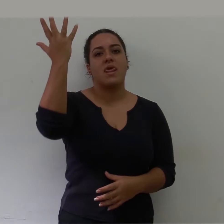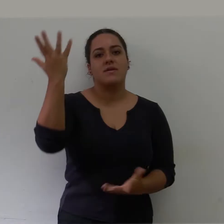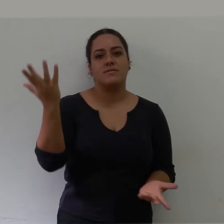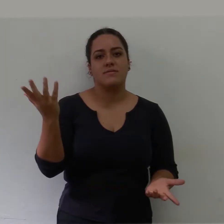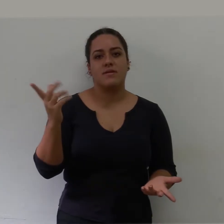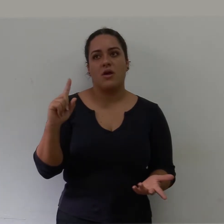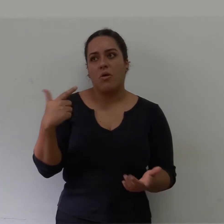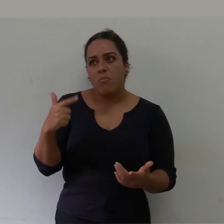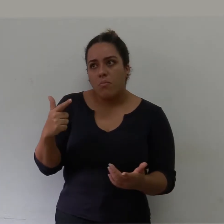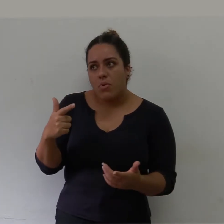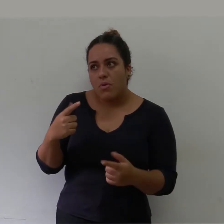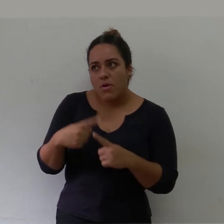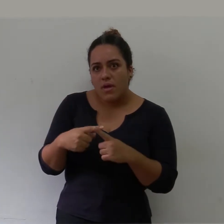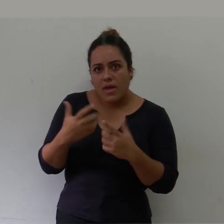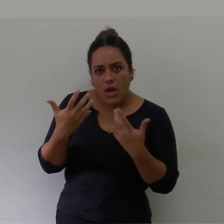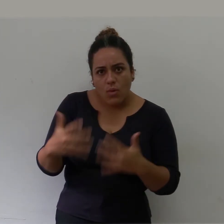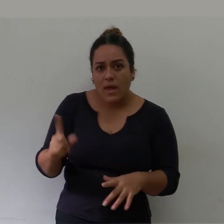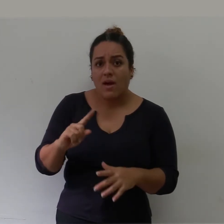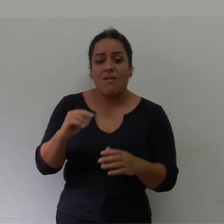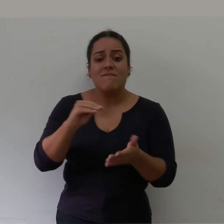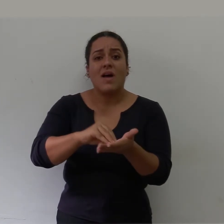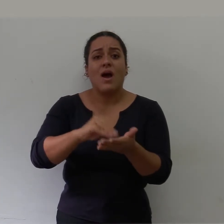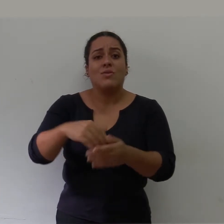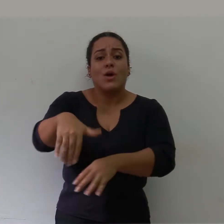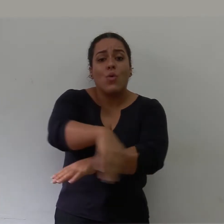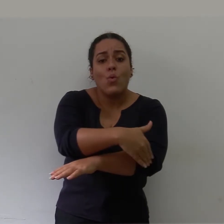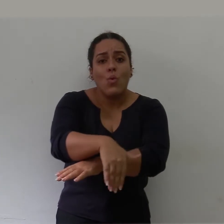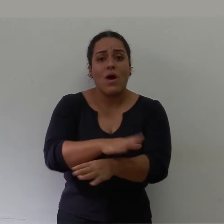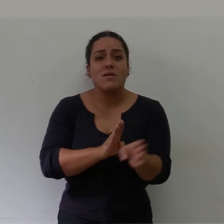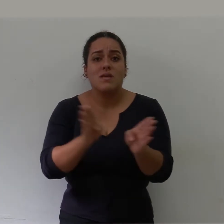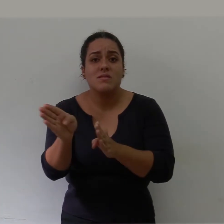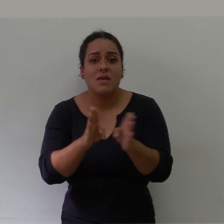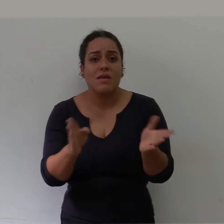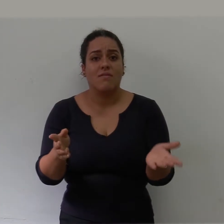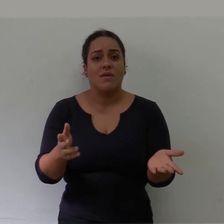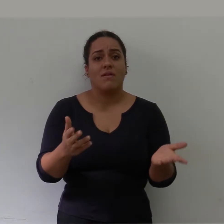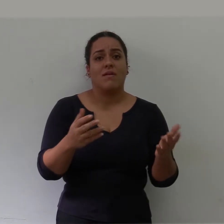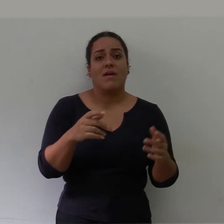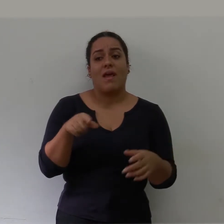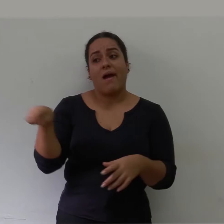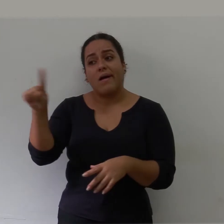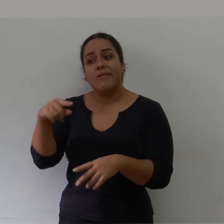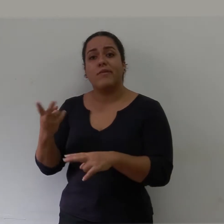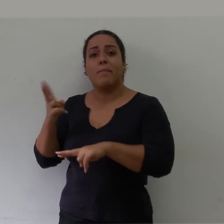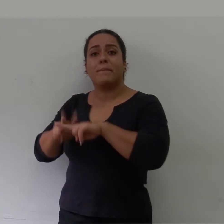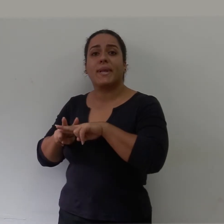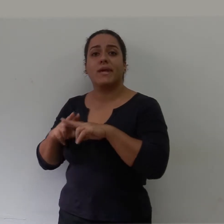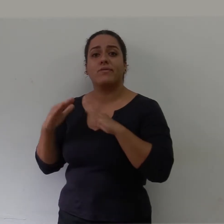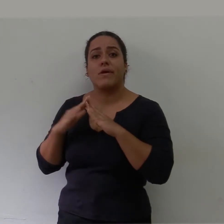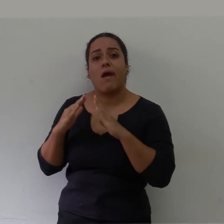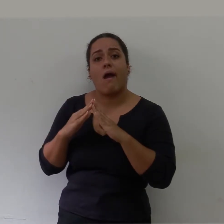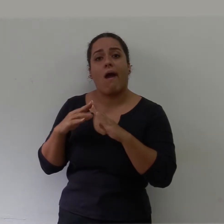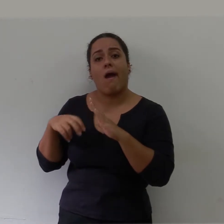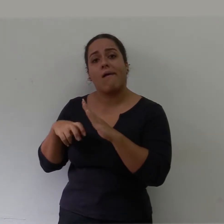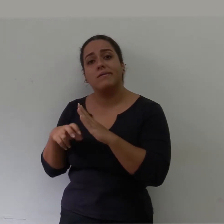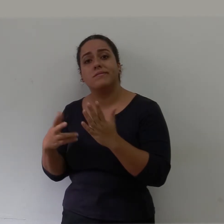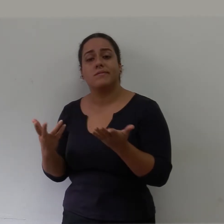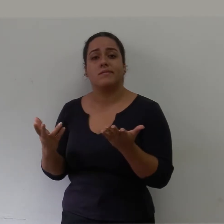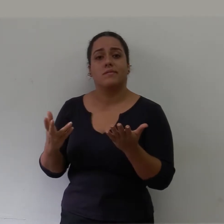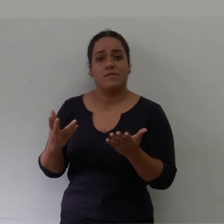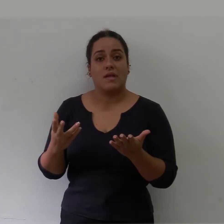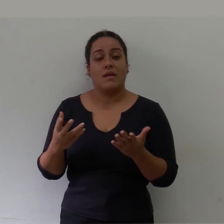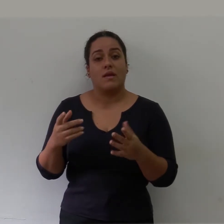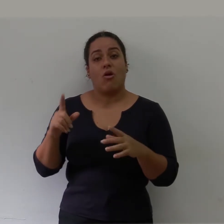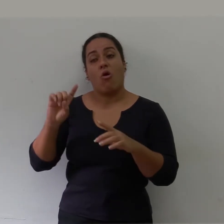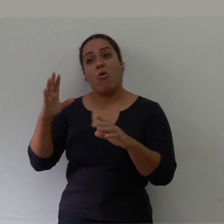não querem, é porque a rua não está acessível. Ainda estão em casa, ainda estão nas escolas ou instituições